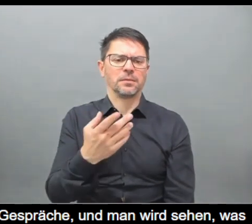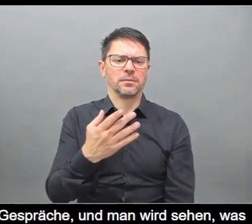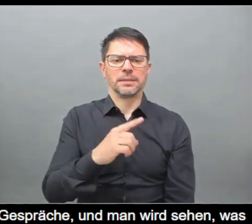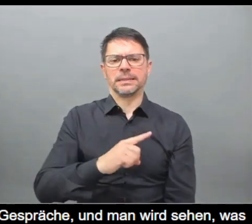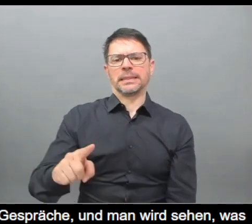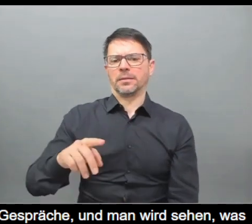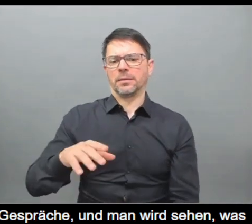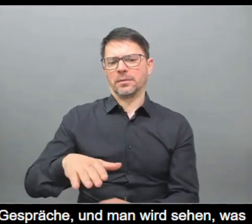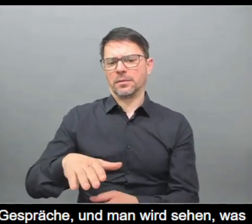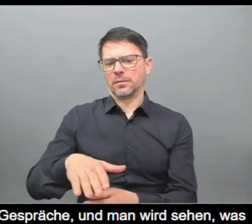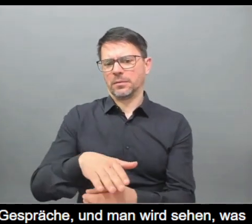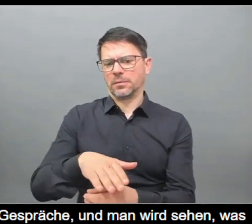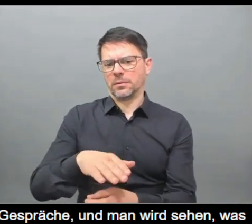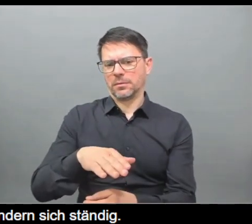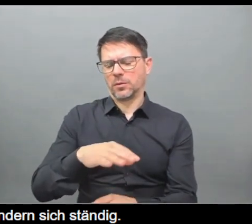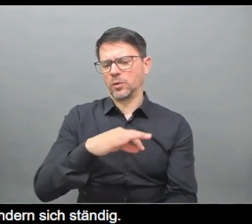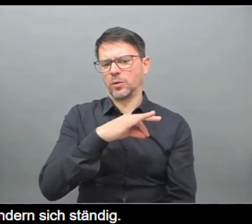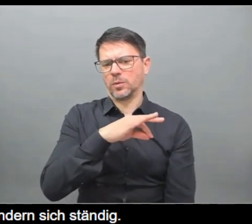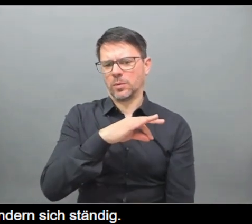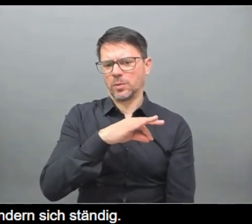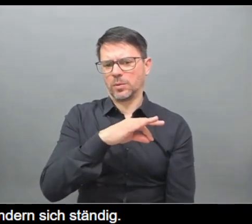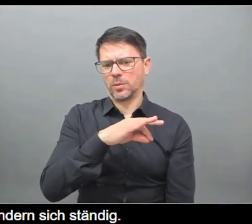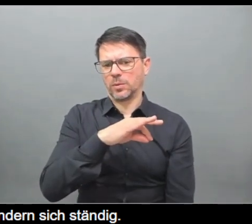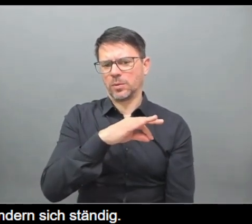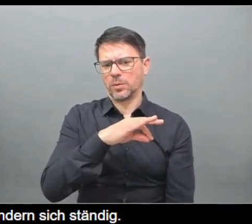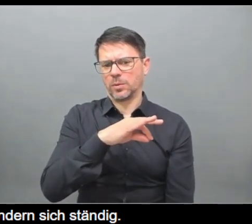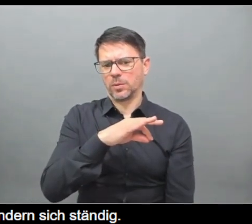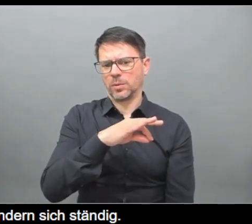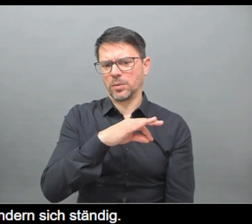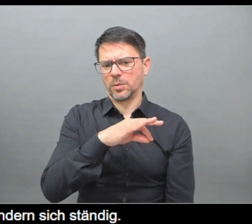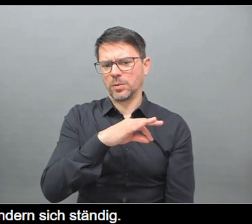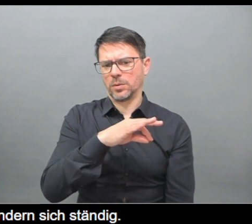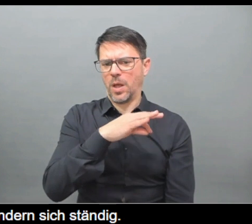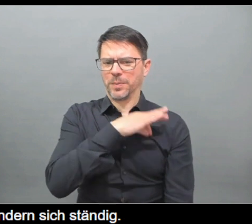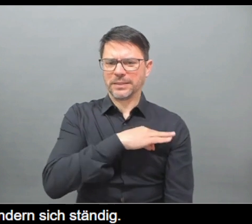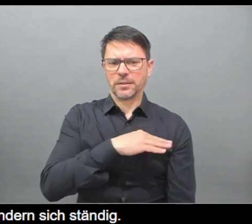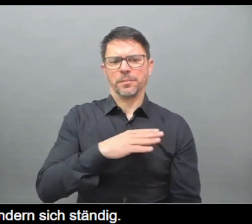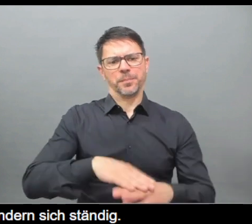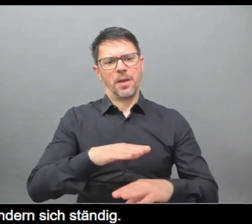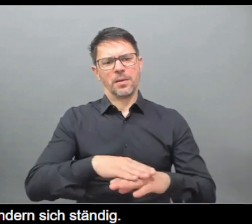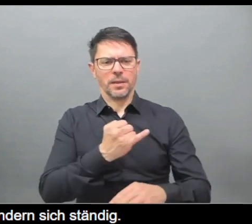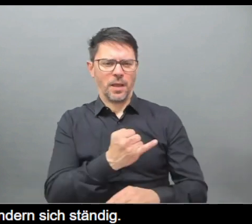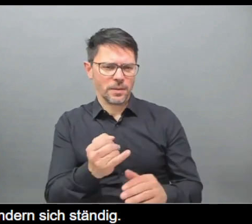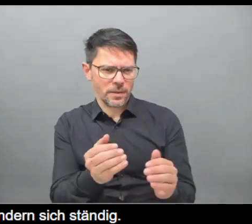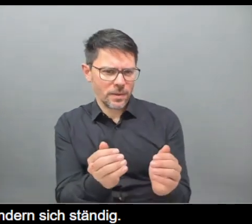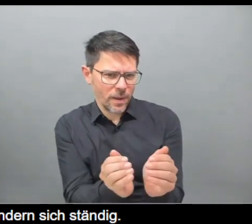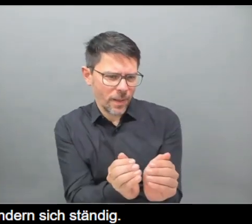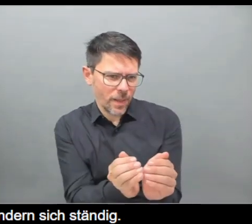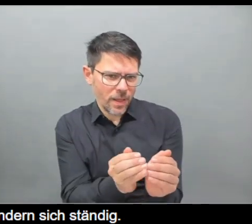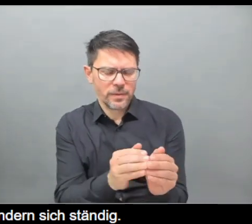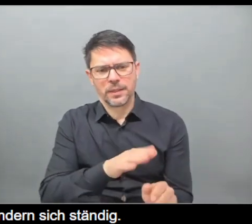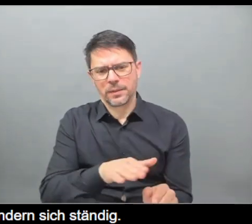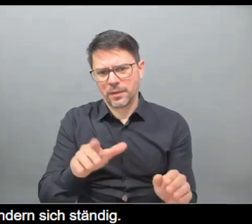Frage zur Krankenhausgeschichte, ich habe jetzt von Ihnen viele Sachen gehört, was Sie alles nicht wollen, trotzdem zum Beispiel Sie, Herr Panameyer, haben ja gesagt, es ist eine